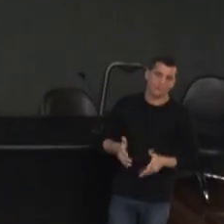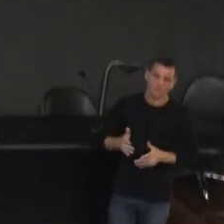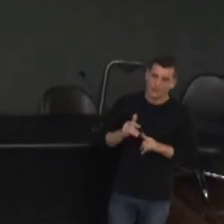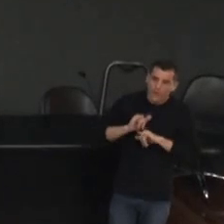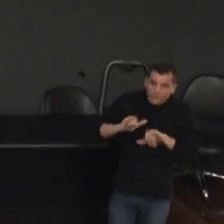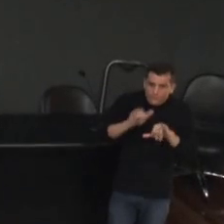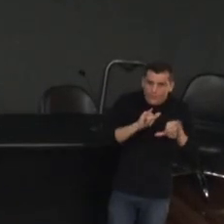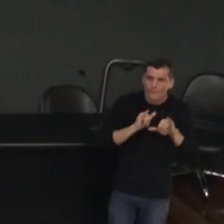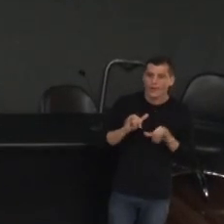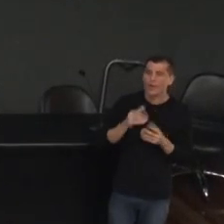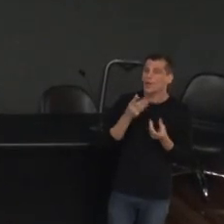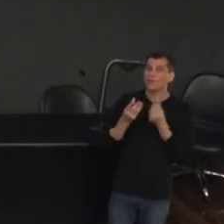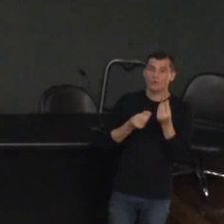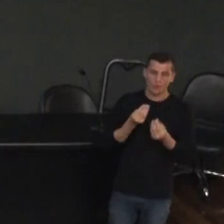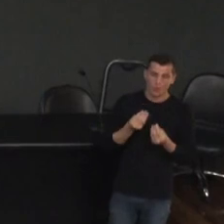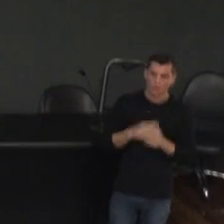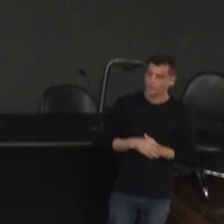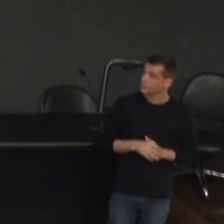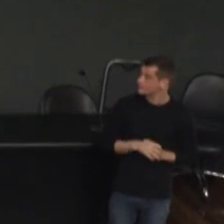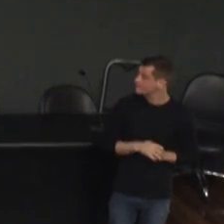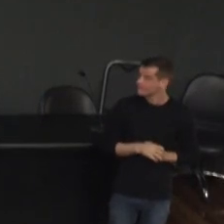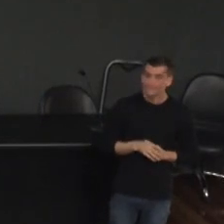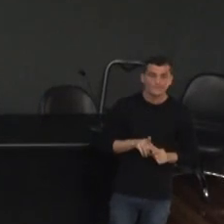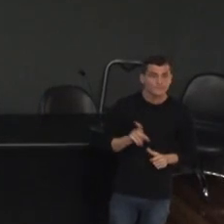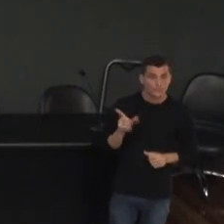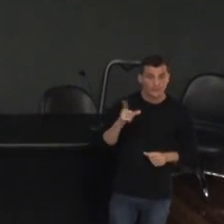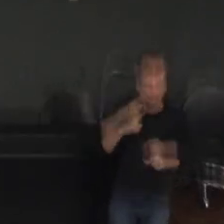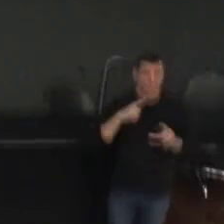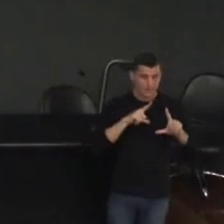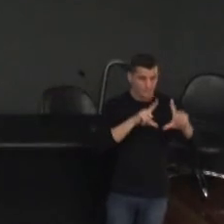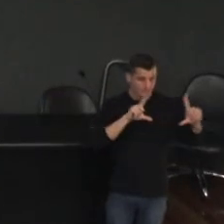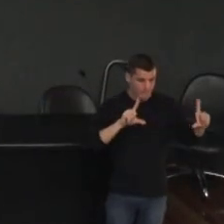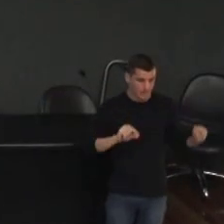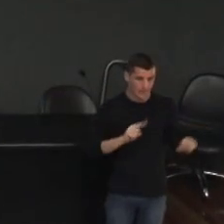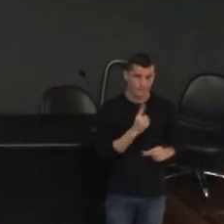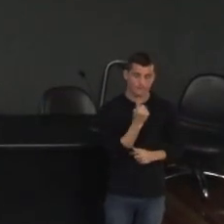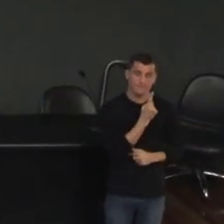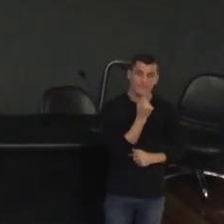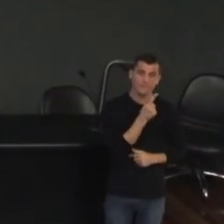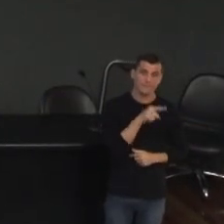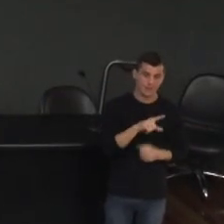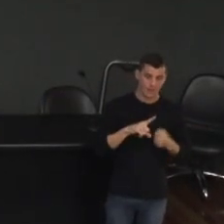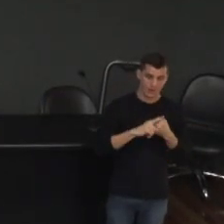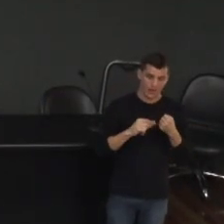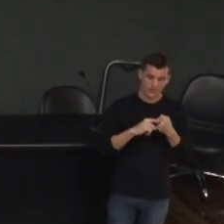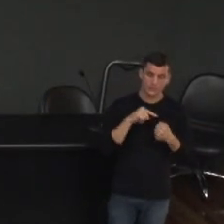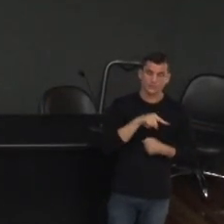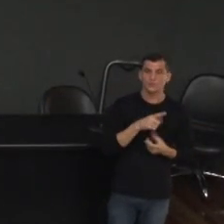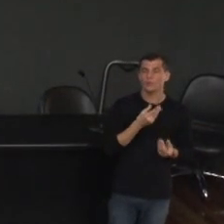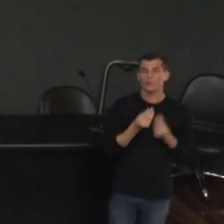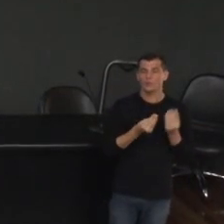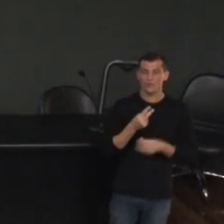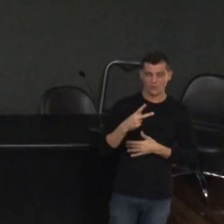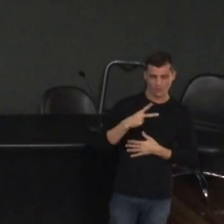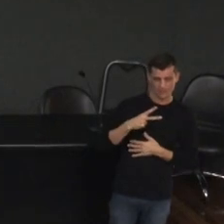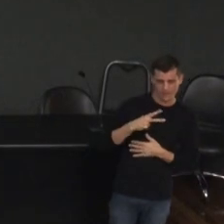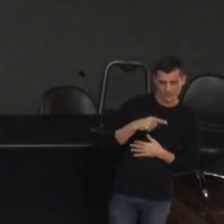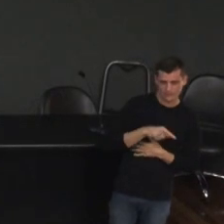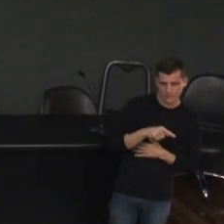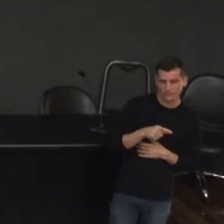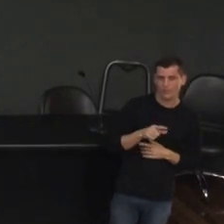Primeiro as informações pessoais a que se refere esse artigo relativas a intimidade vida privada Honra e a imagem